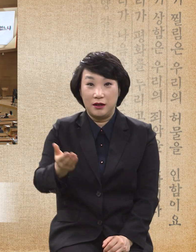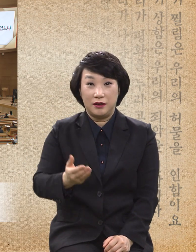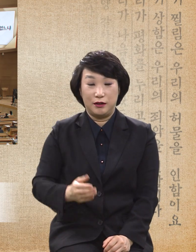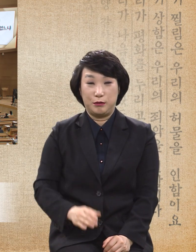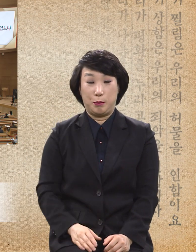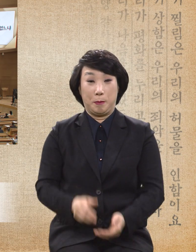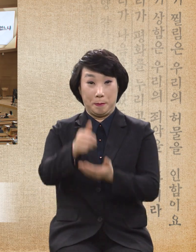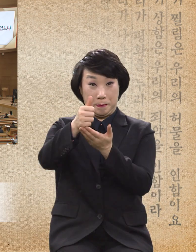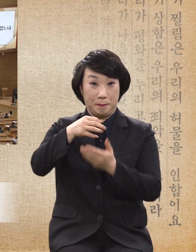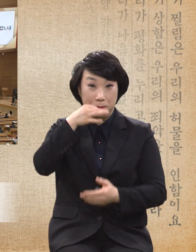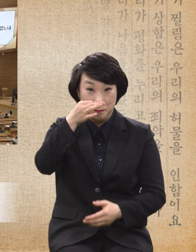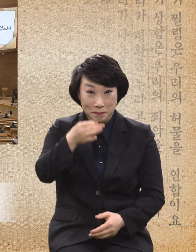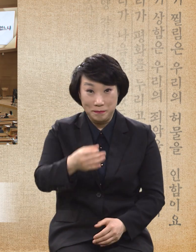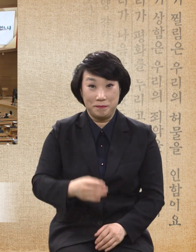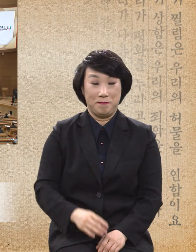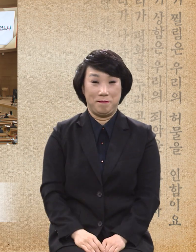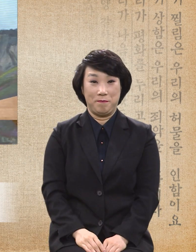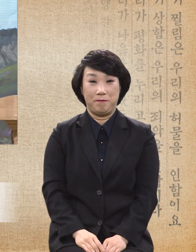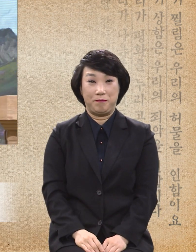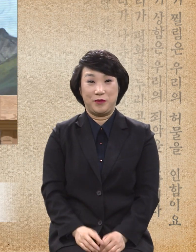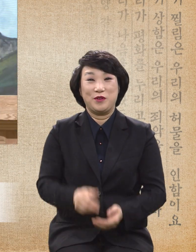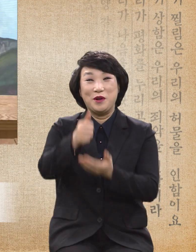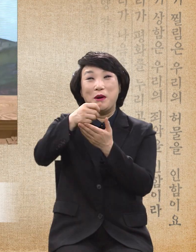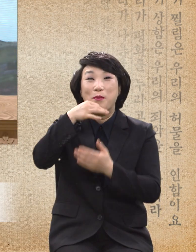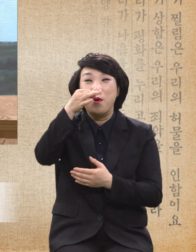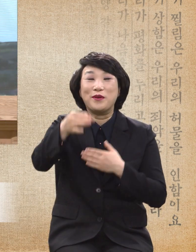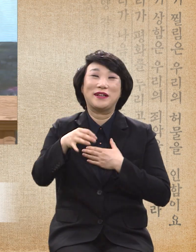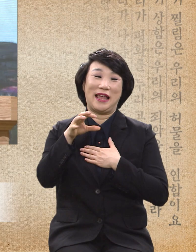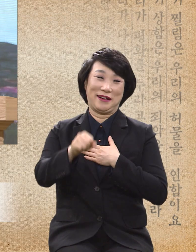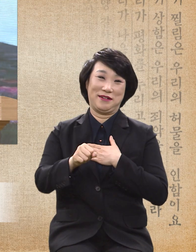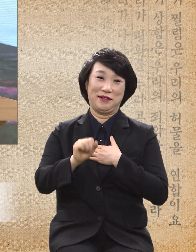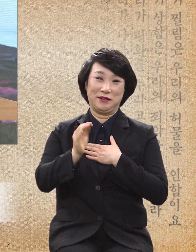인정하십니까? 주님의 목소리, 주님의 목소리.